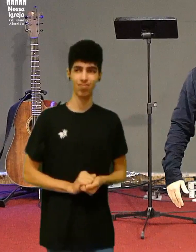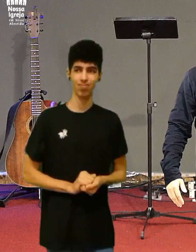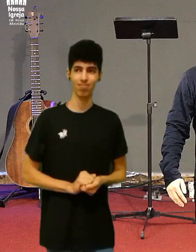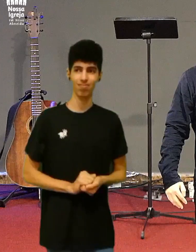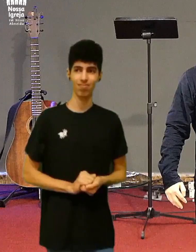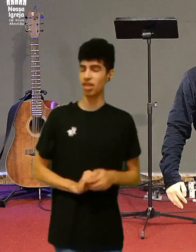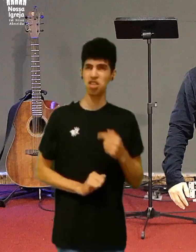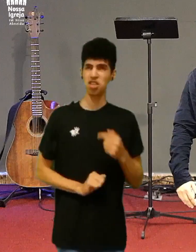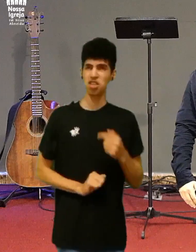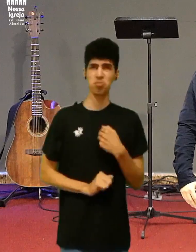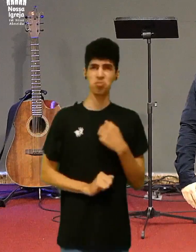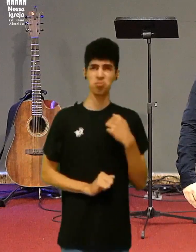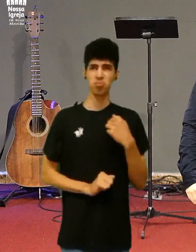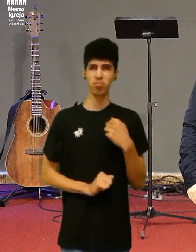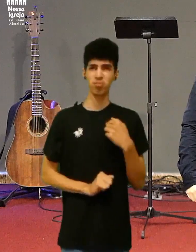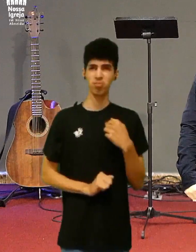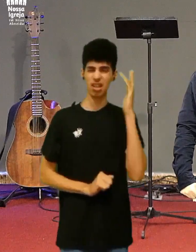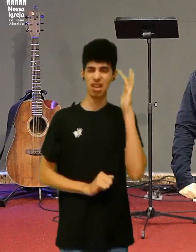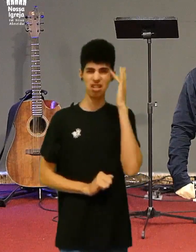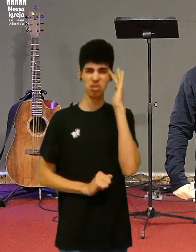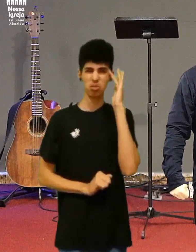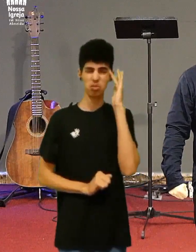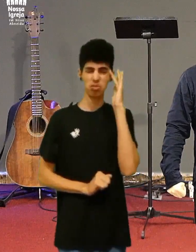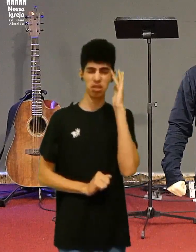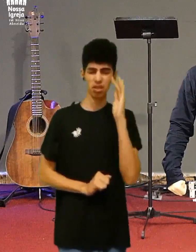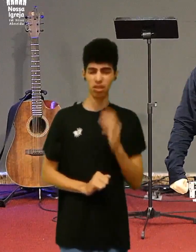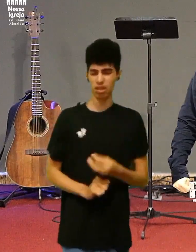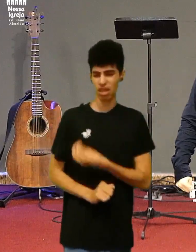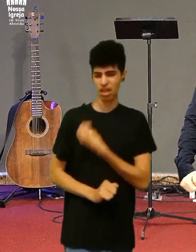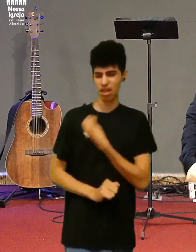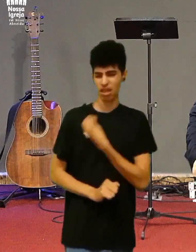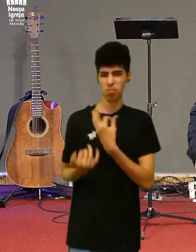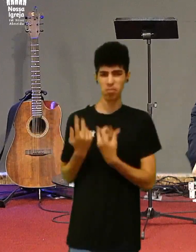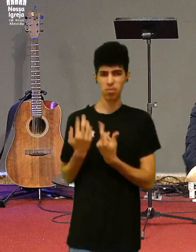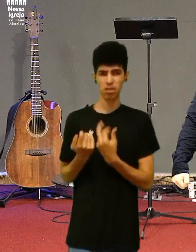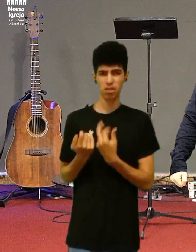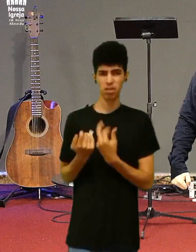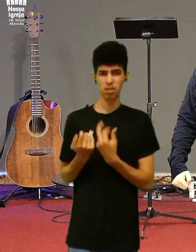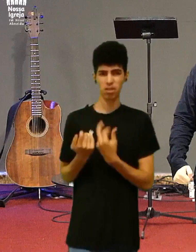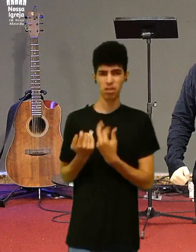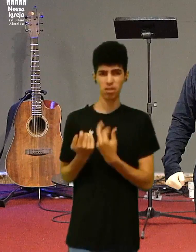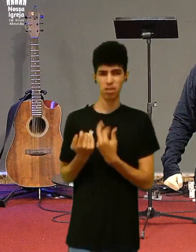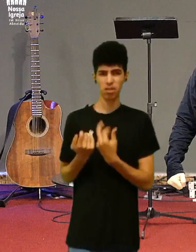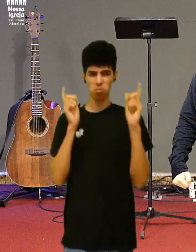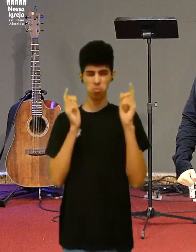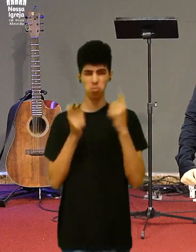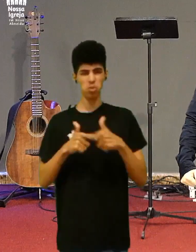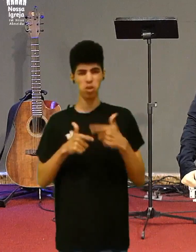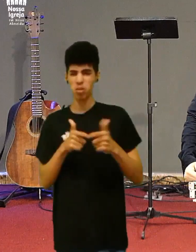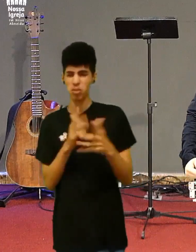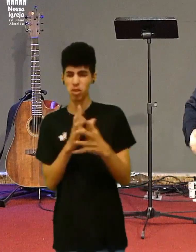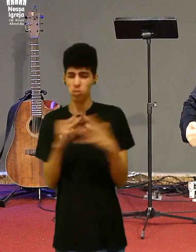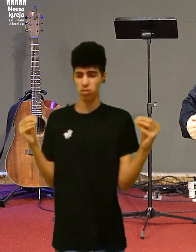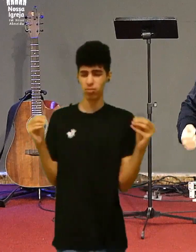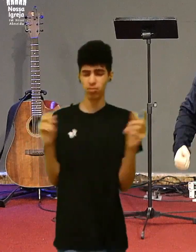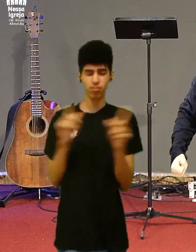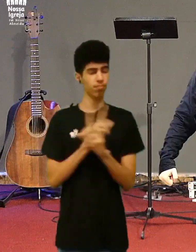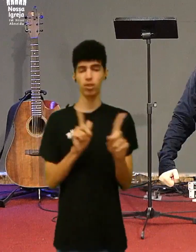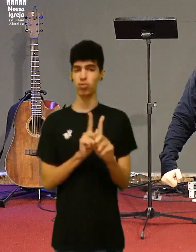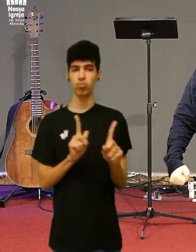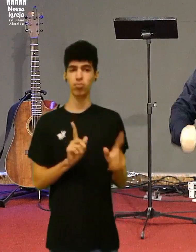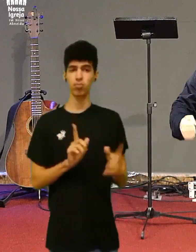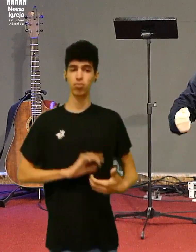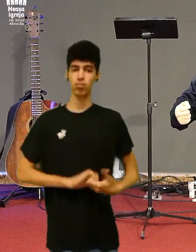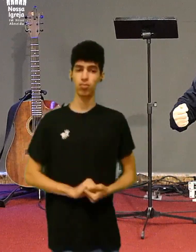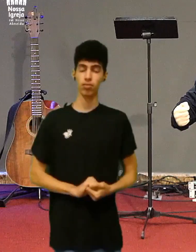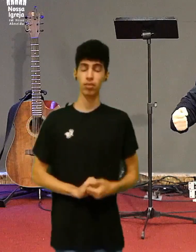problemas. Ele vai trazer outros. Mas, meus irmãos, o meu coração